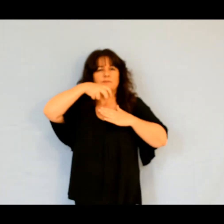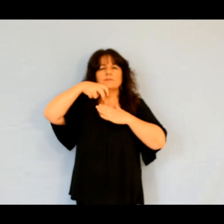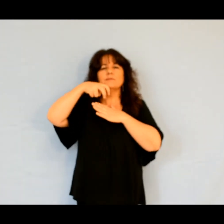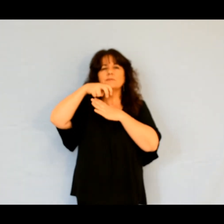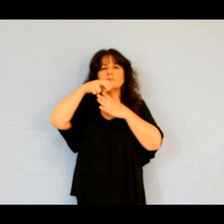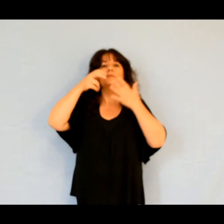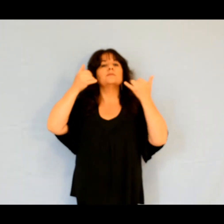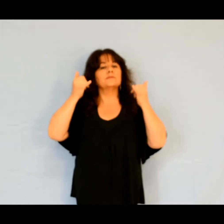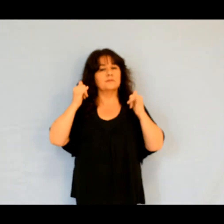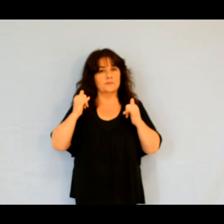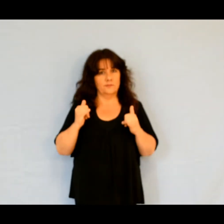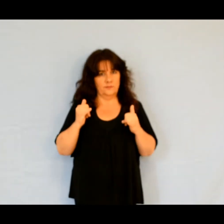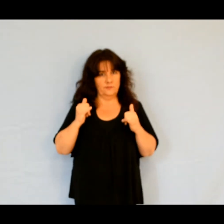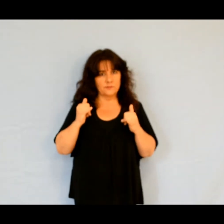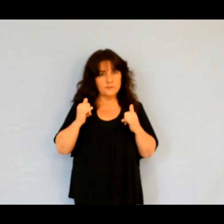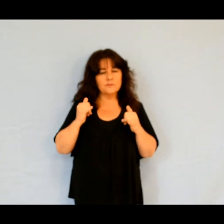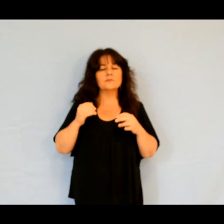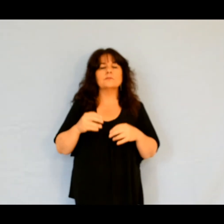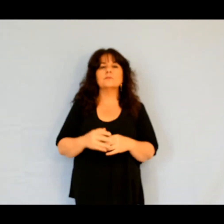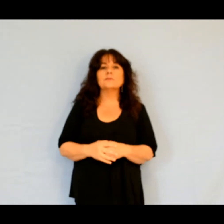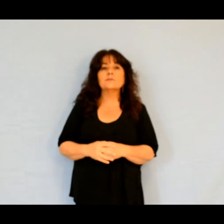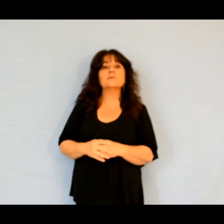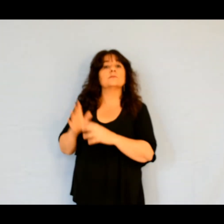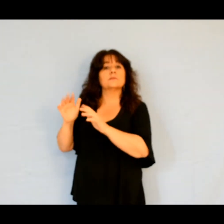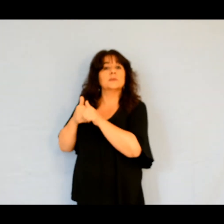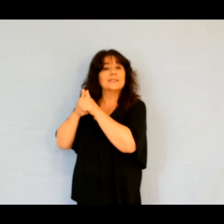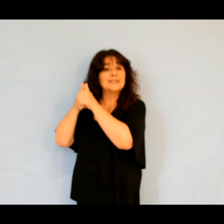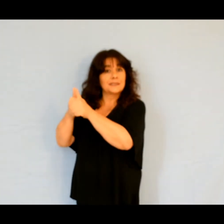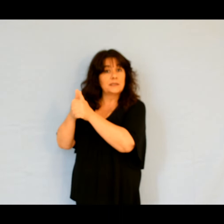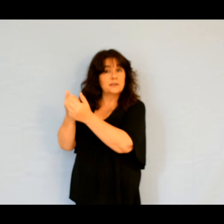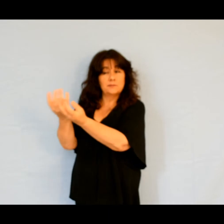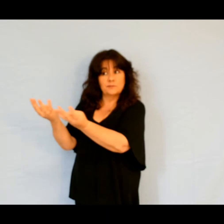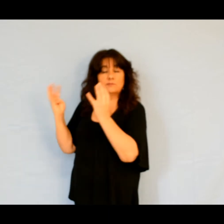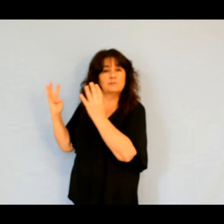Il s'assit et ses disciples s'approchèrent de lui.